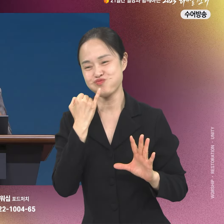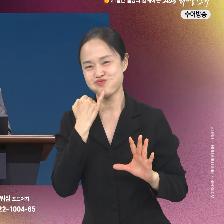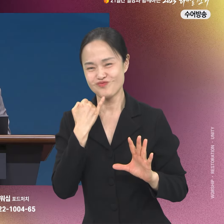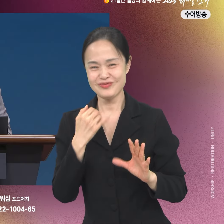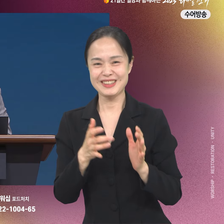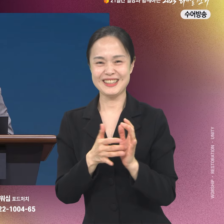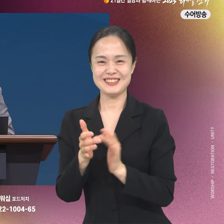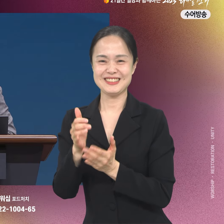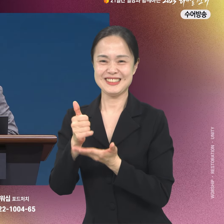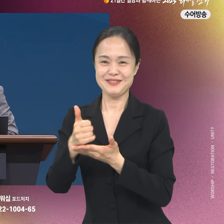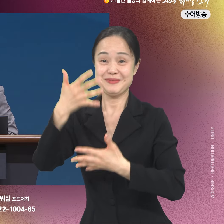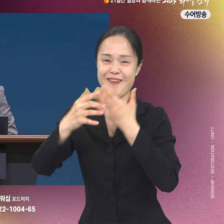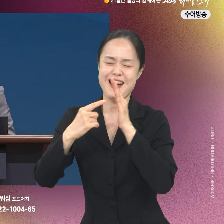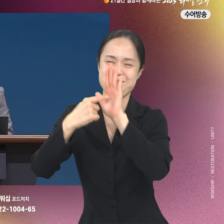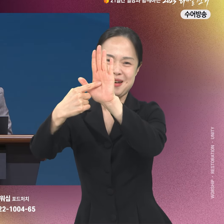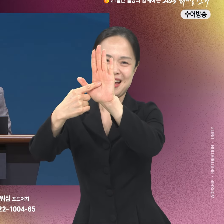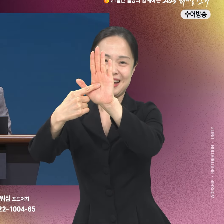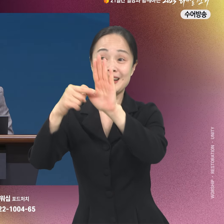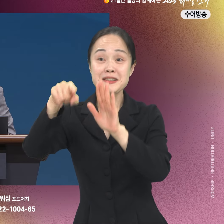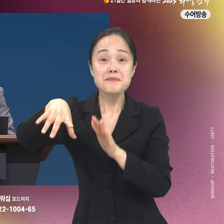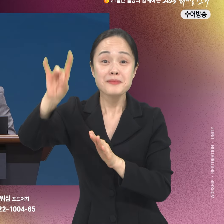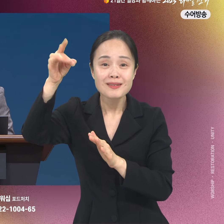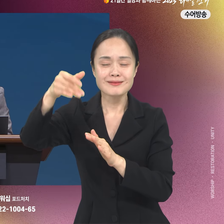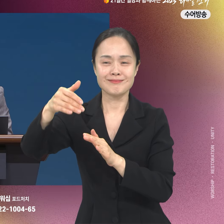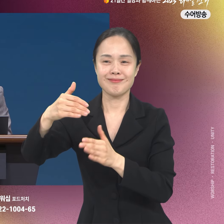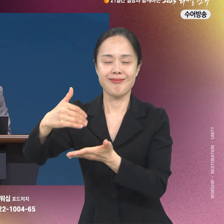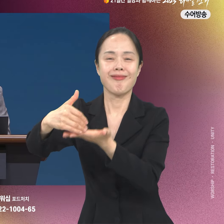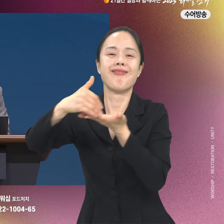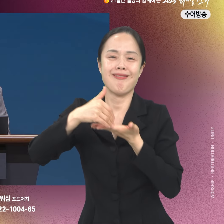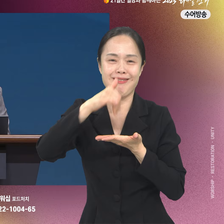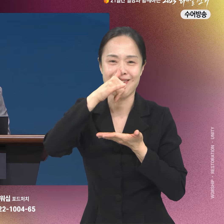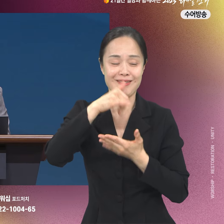원불교 재단에서 제안을 주셨어요. 그런데 제가 흔쾌히,